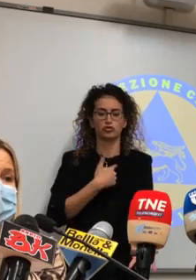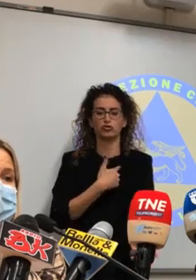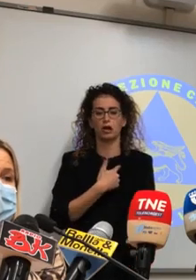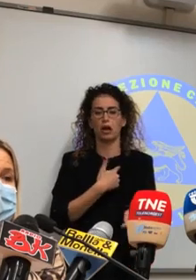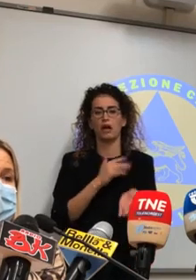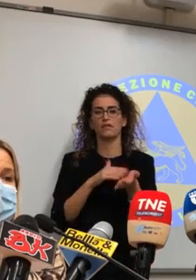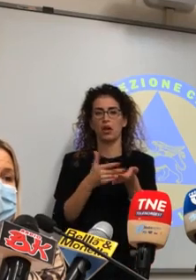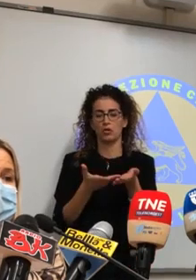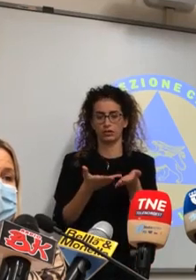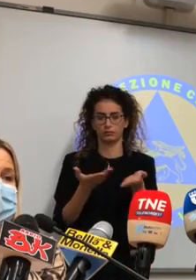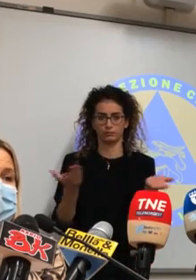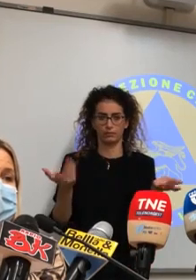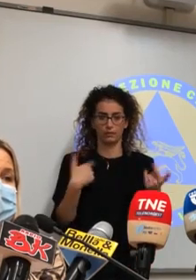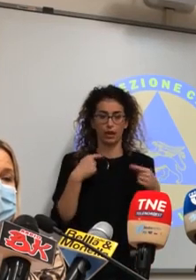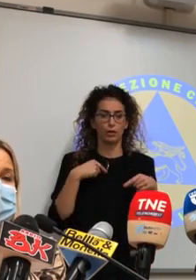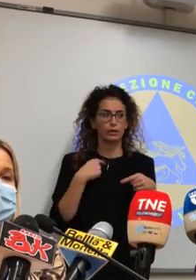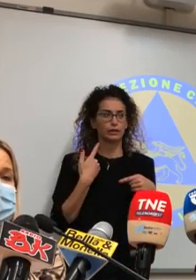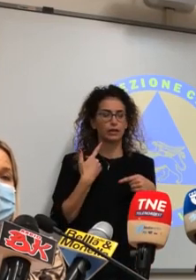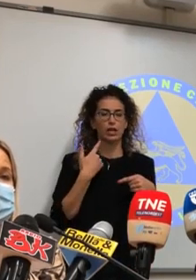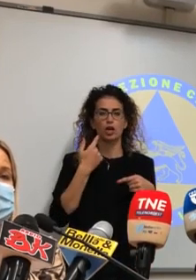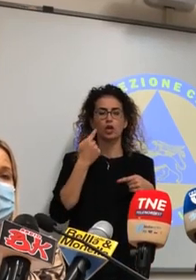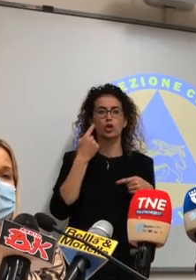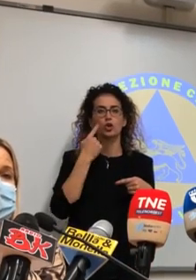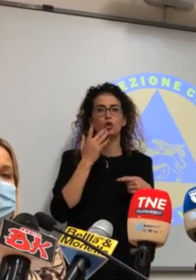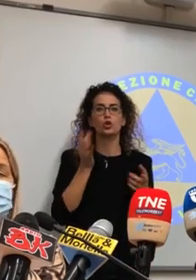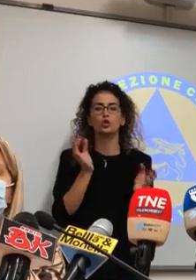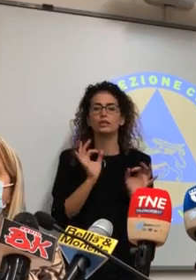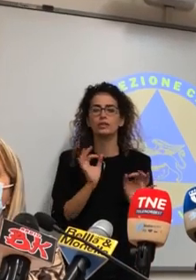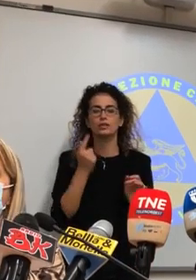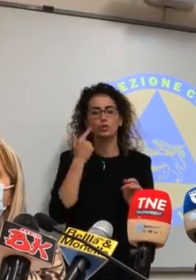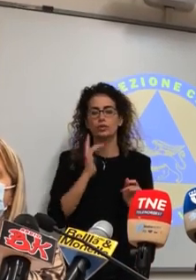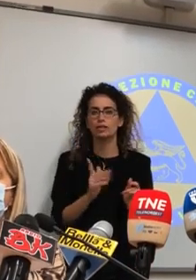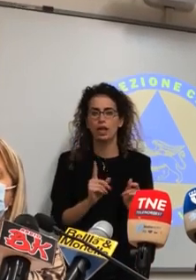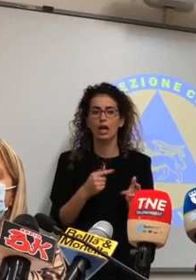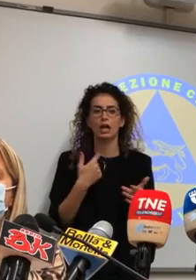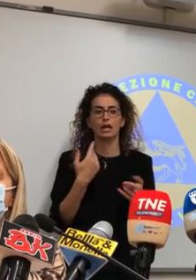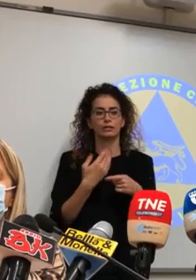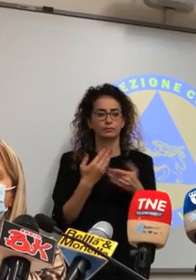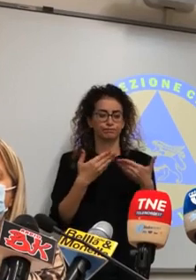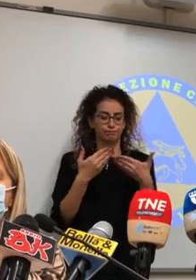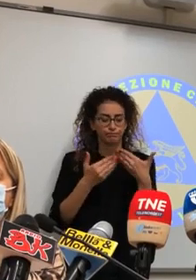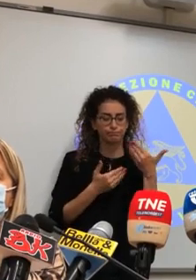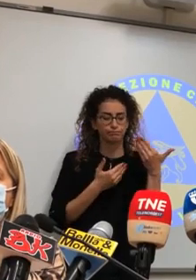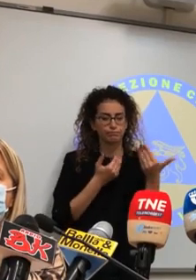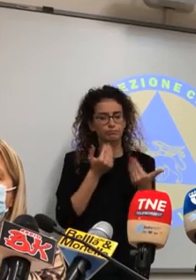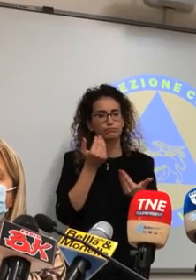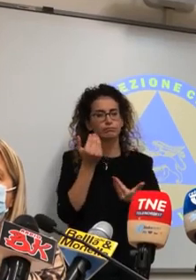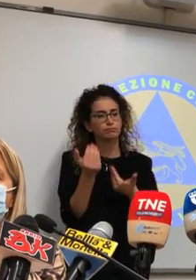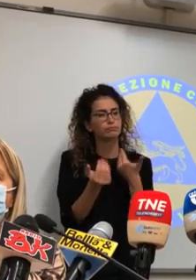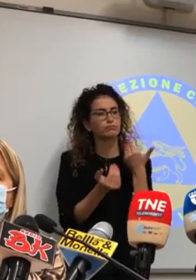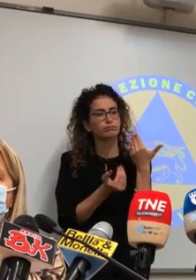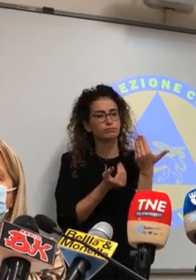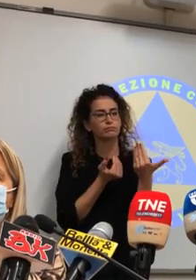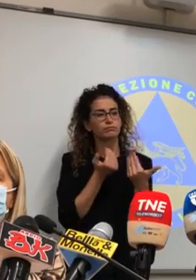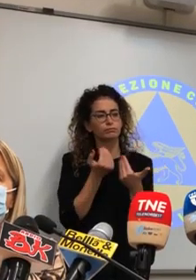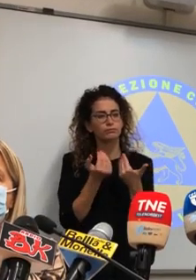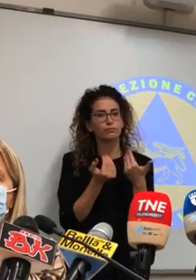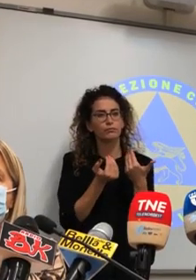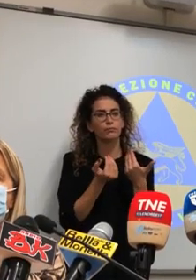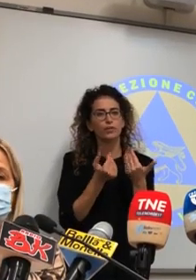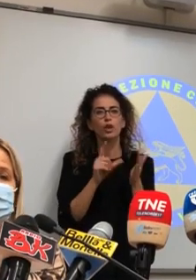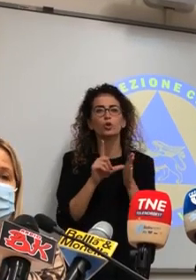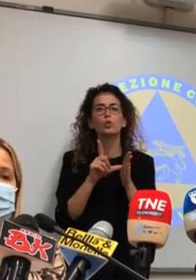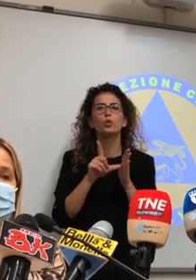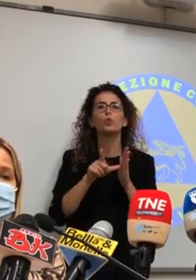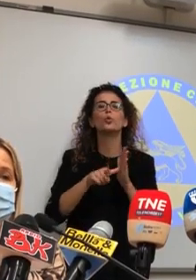valore. E quello che non sappiamo, che lo sapremo via via, che si seguono le coorti di questi soggetti, e quanto tempo